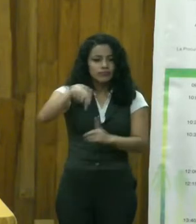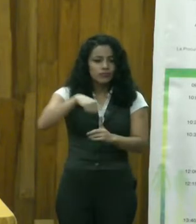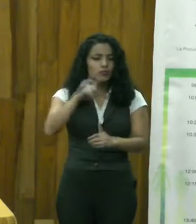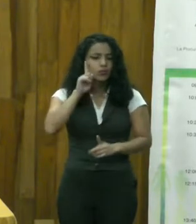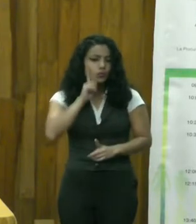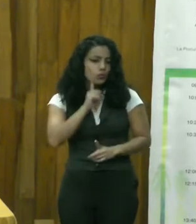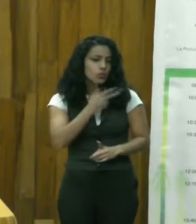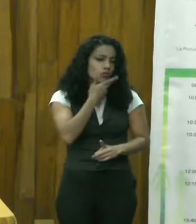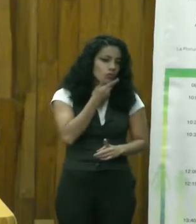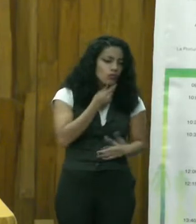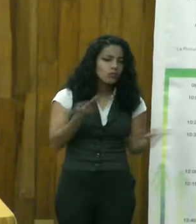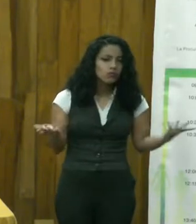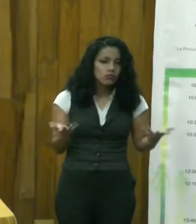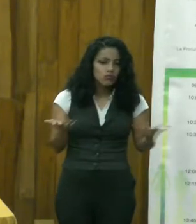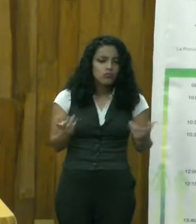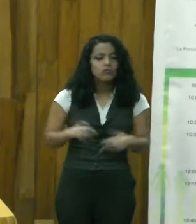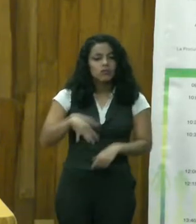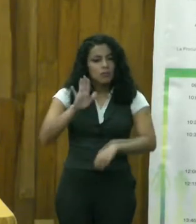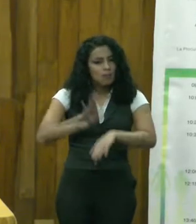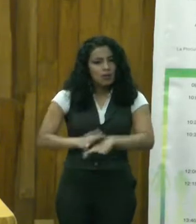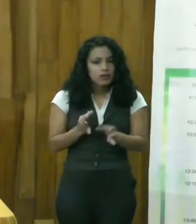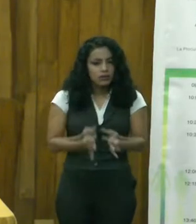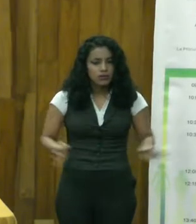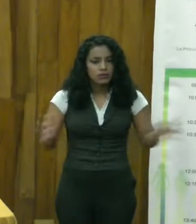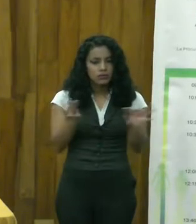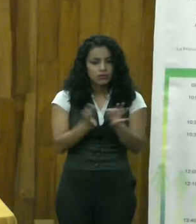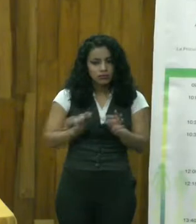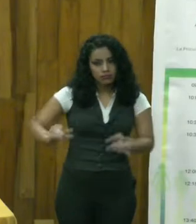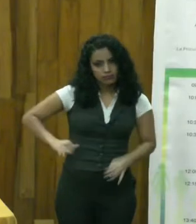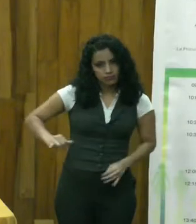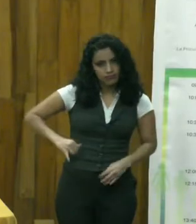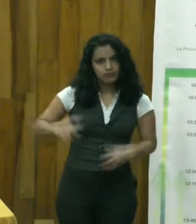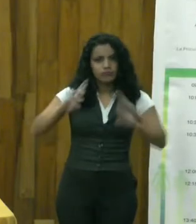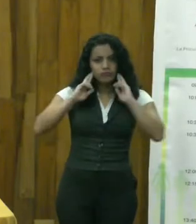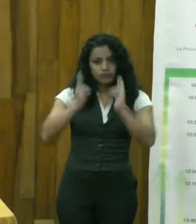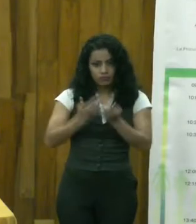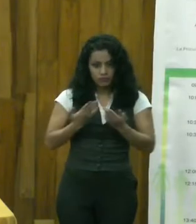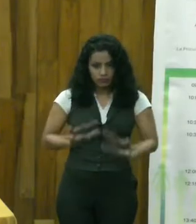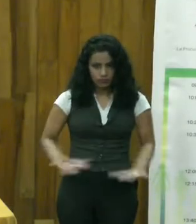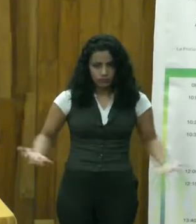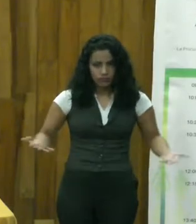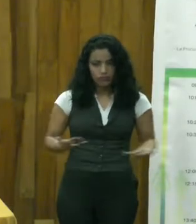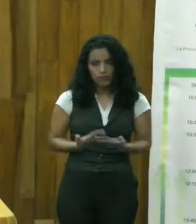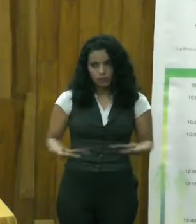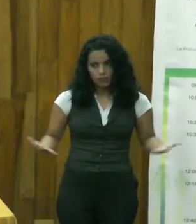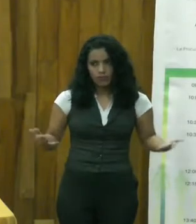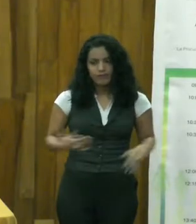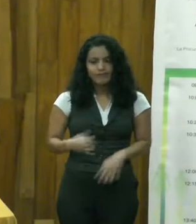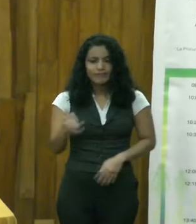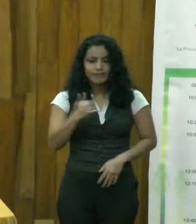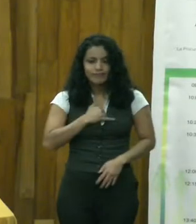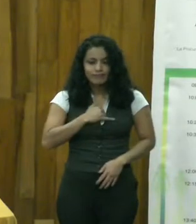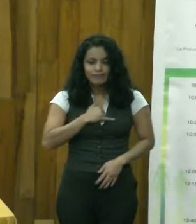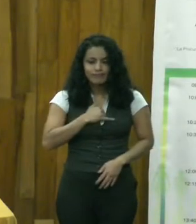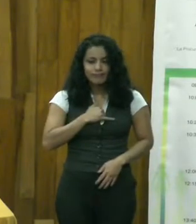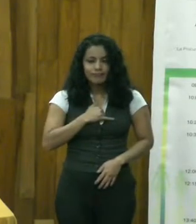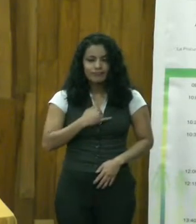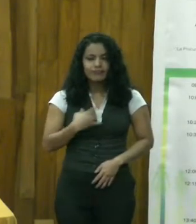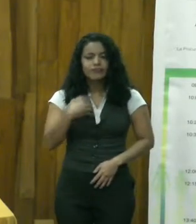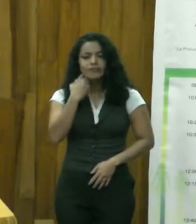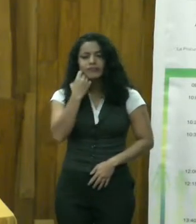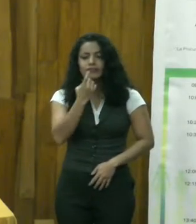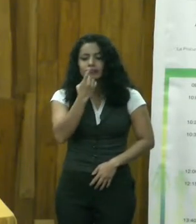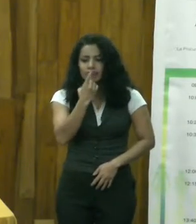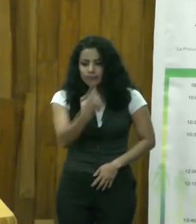lo que hace aún más interesante está esta reunión yo nada más les diré